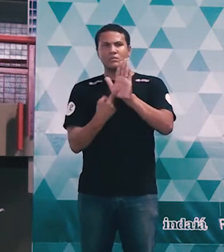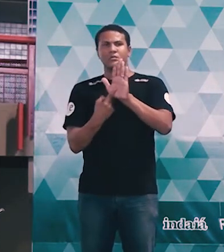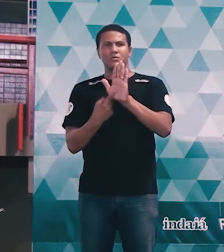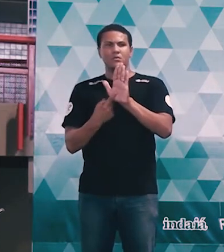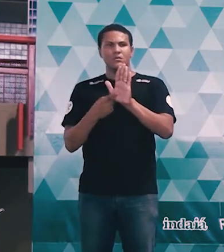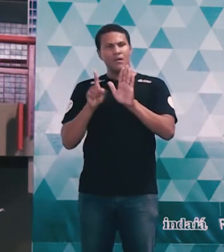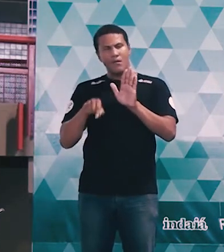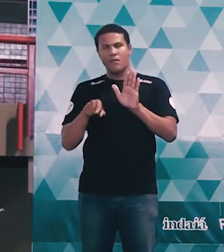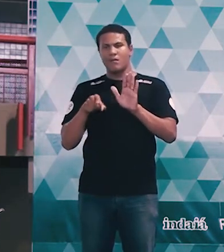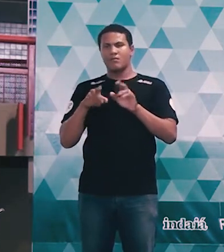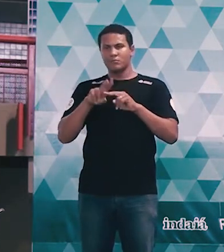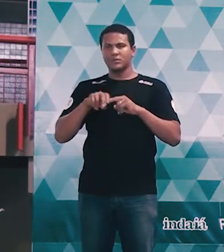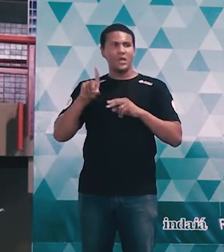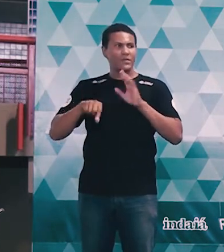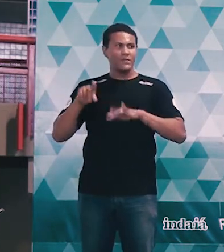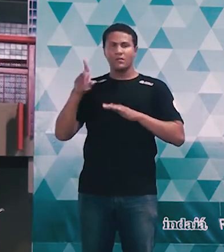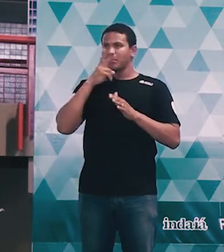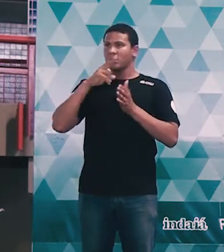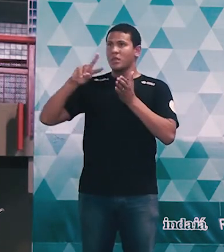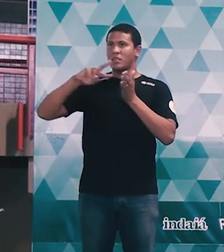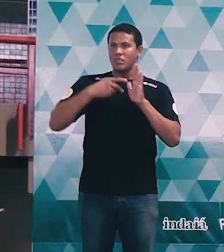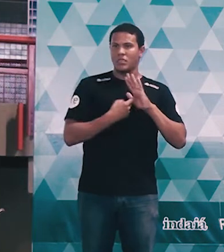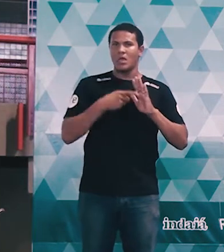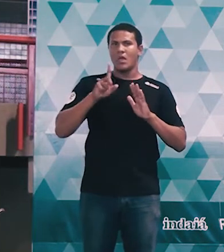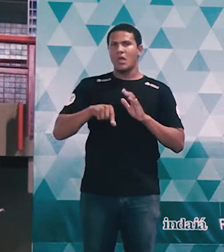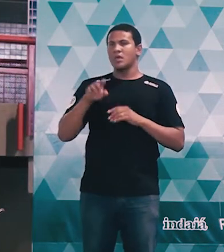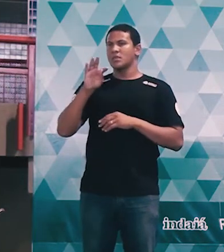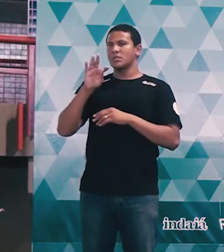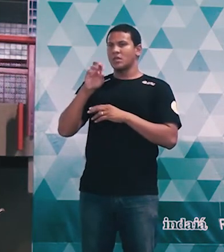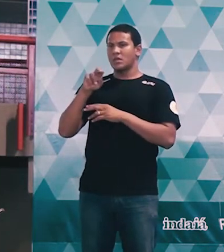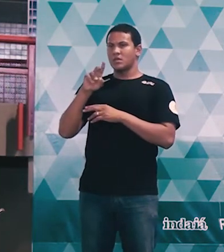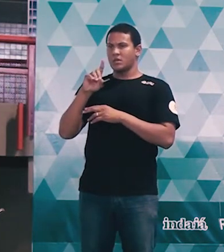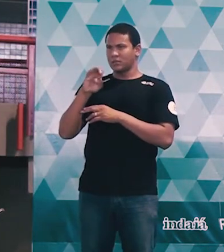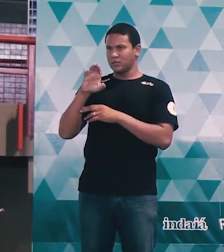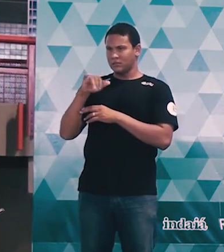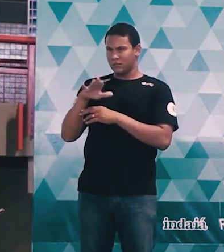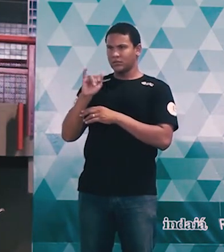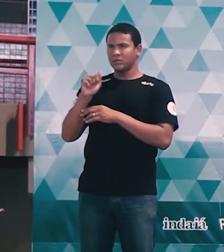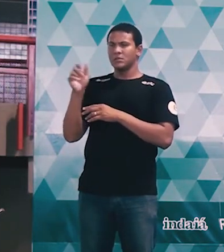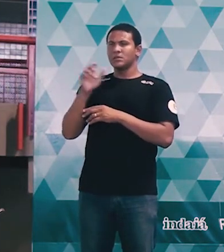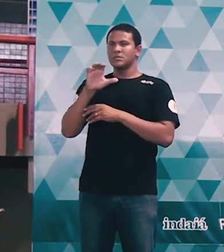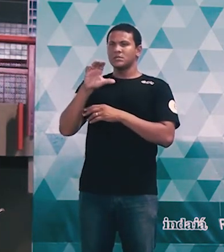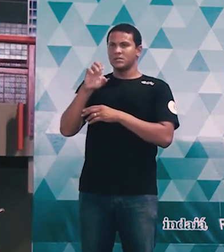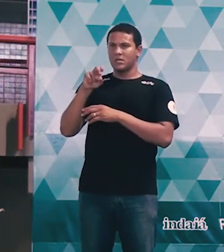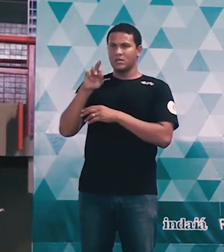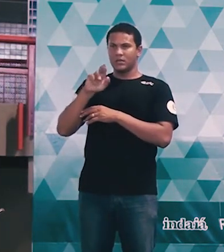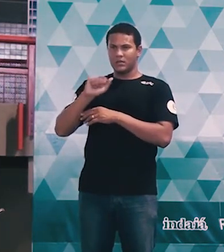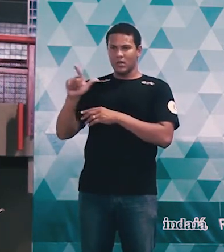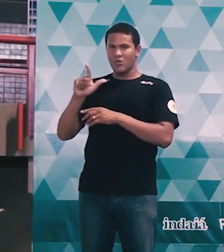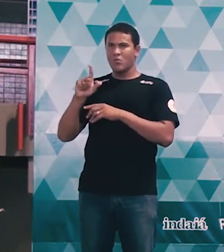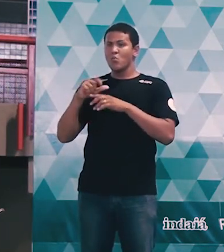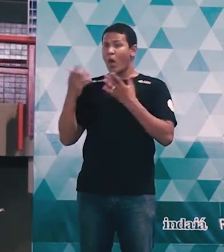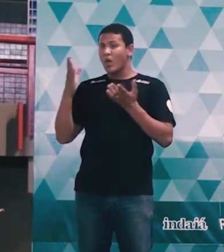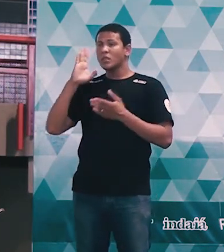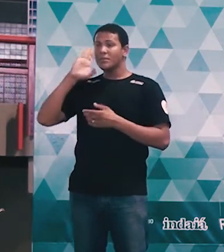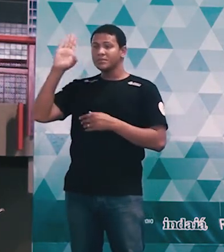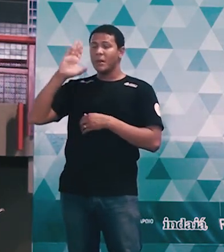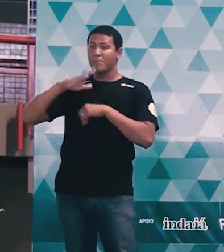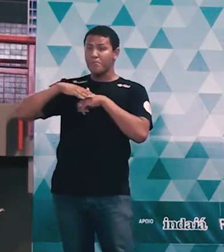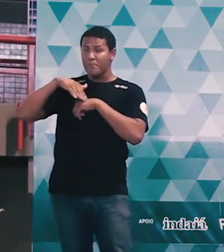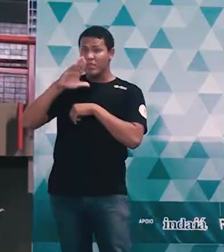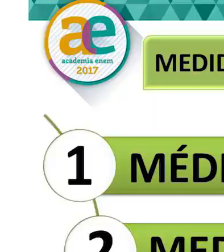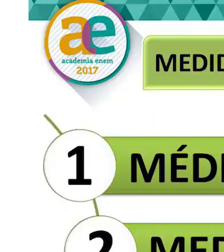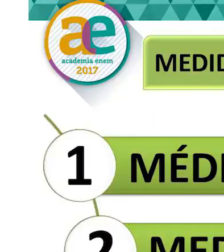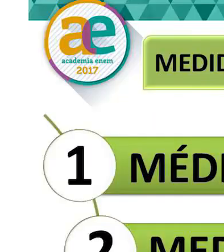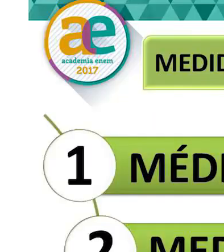a utilização do que a gente chama de medidas de tendência central. As medidas de tendência central mais comuns que a gente vai trabalhar